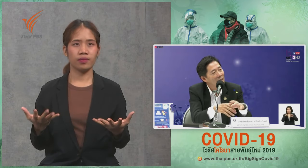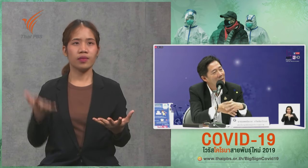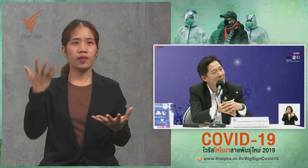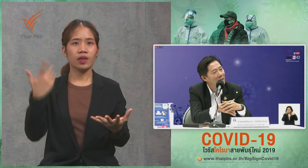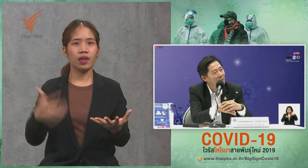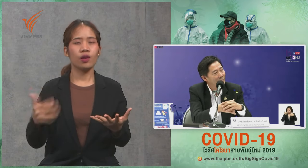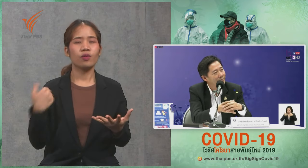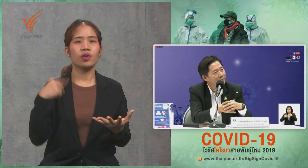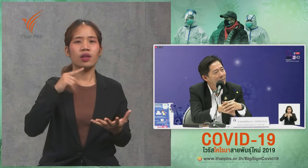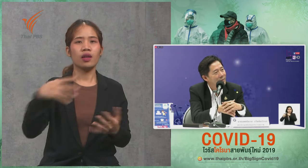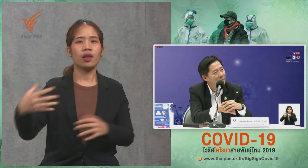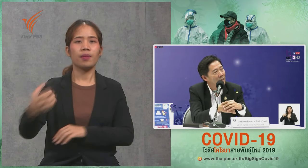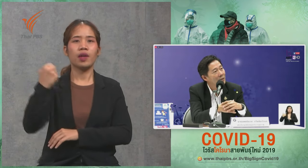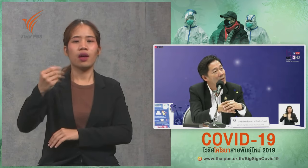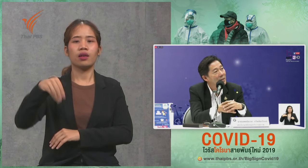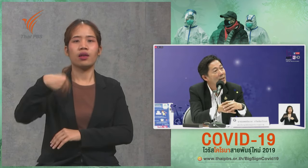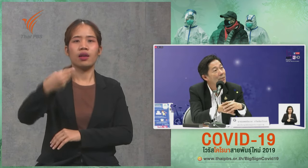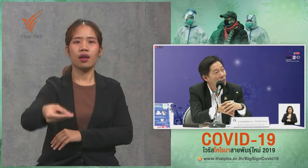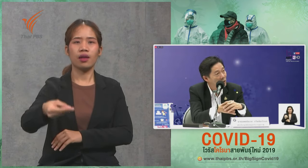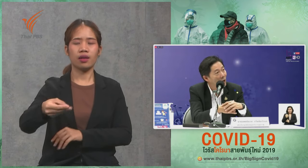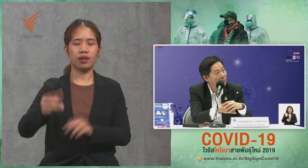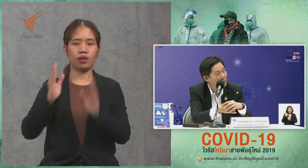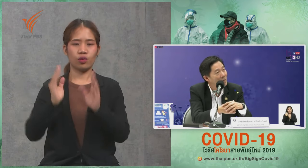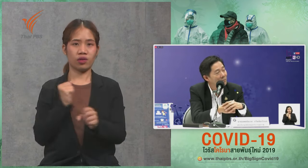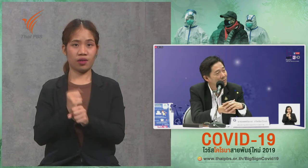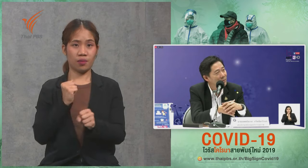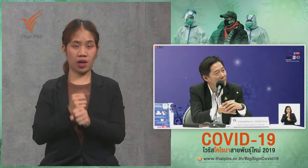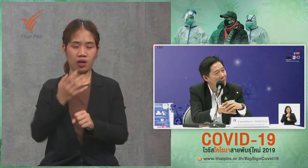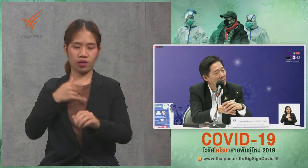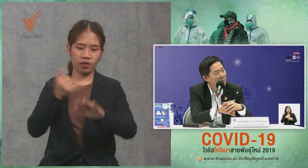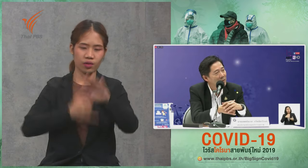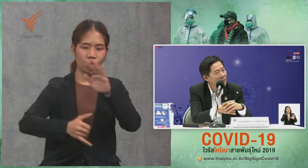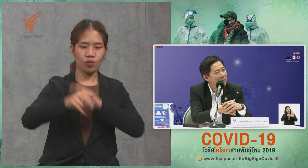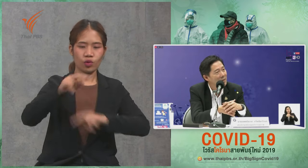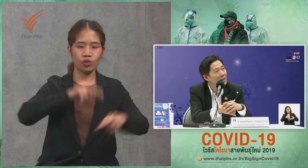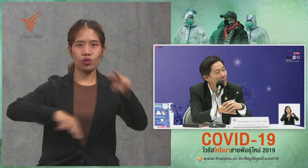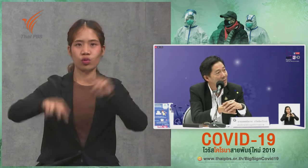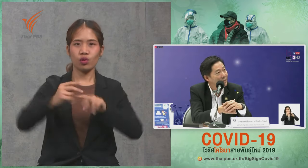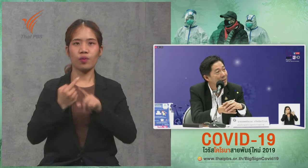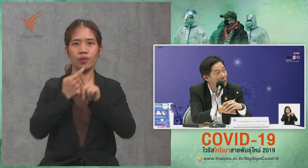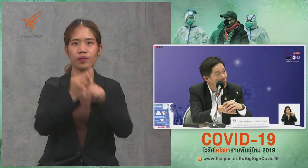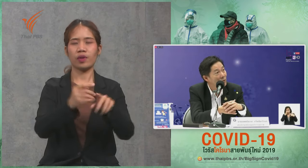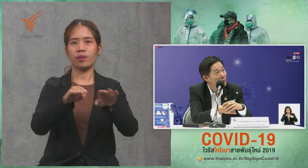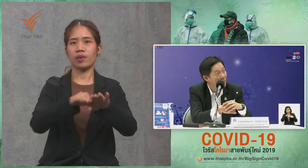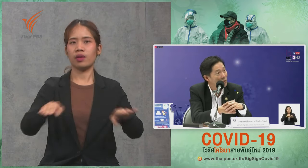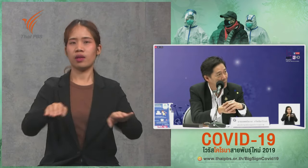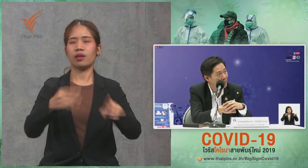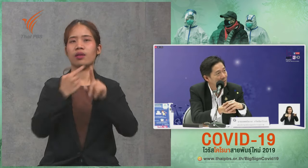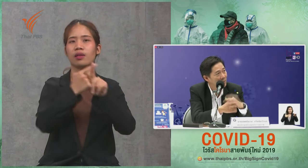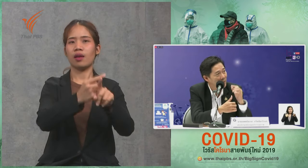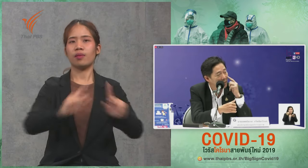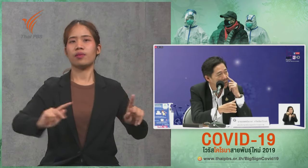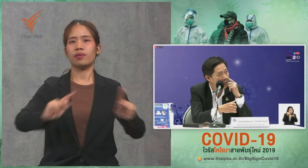แล้วก็รวมทั้งให้อำนาจพนักงานเจ้าหน้าที่เข้าไปตรวจสอบนะครับให้เป็นไปตามมาตรฐานที่กระทรวงสาธารณสุขก